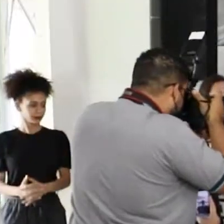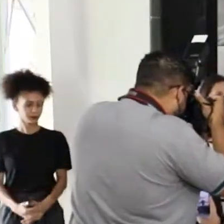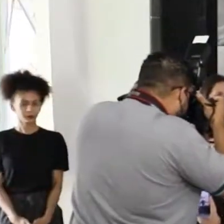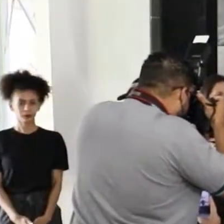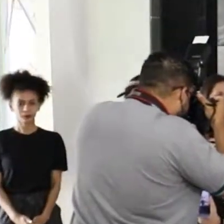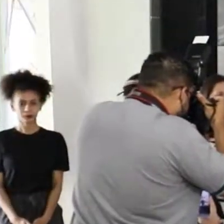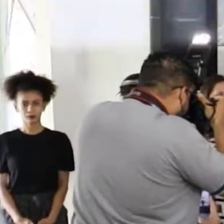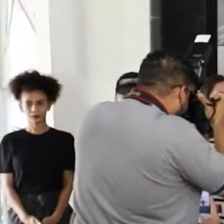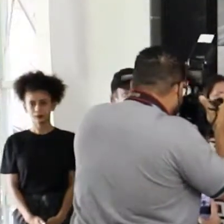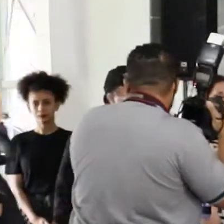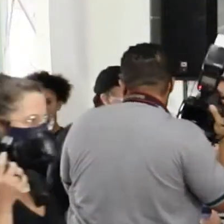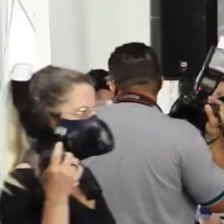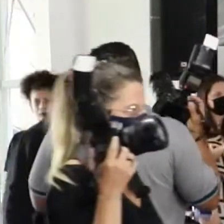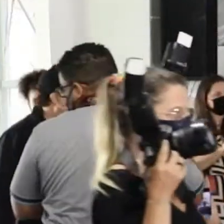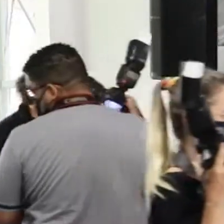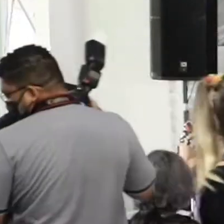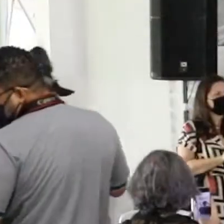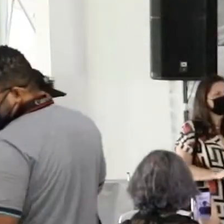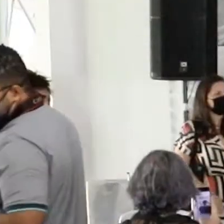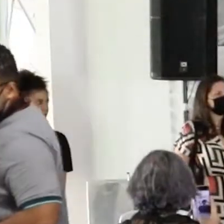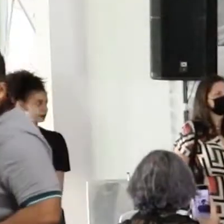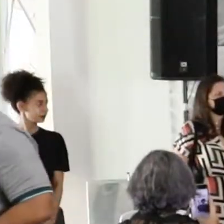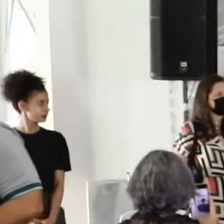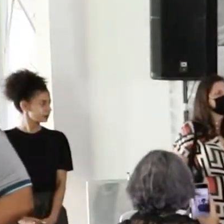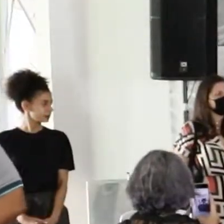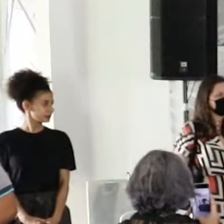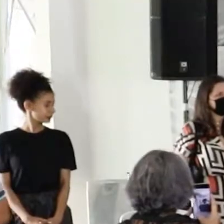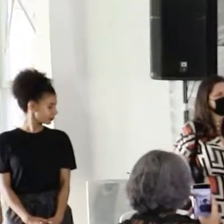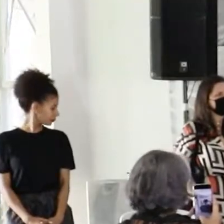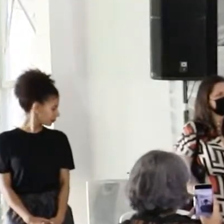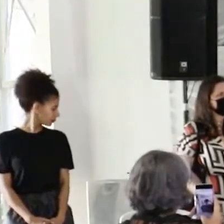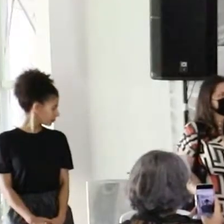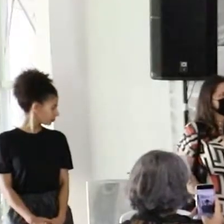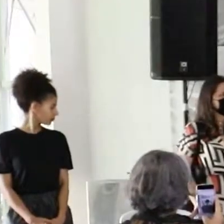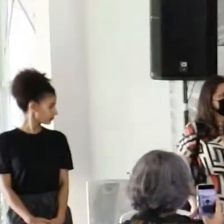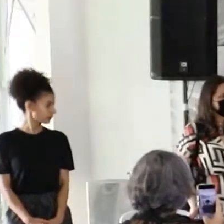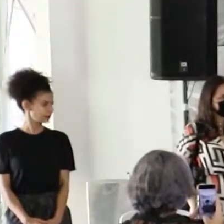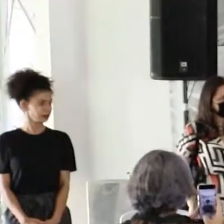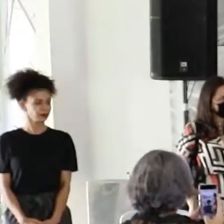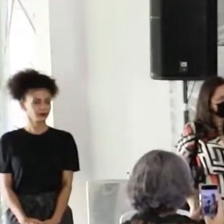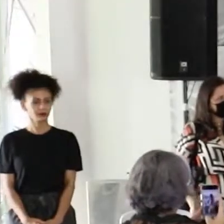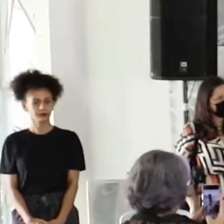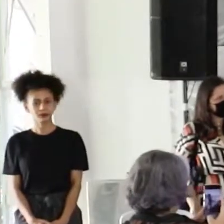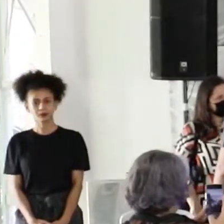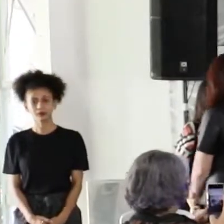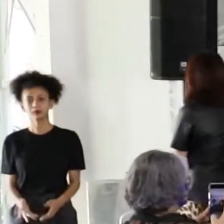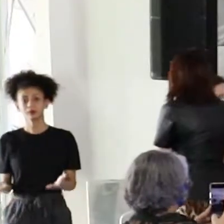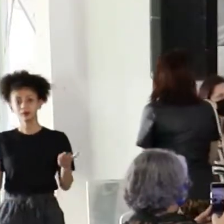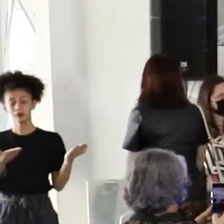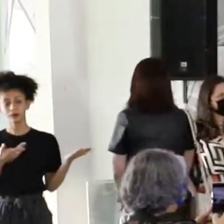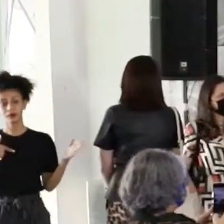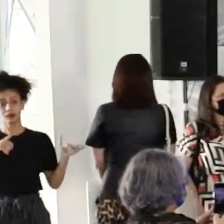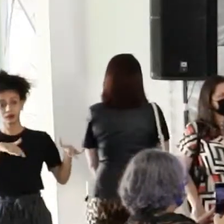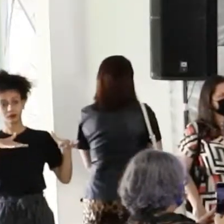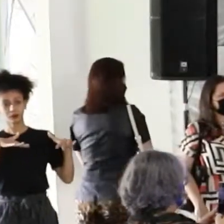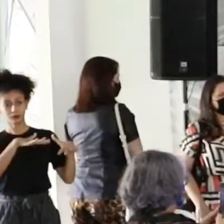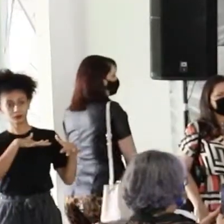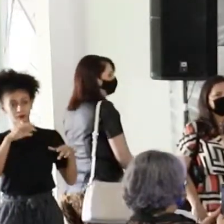Oi e a representante do empreendedorismo local Raquel Ferreira da Thais imobiliária